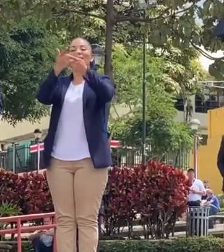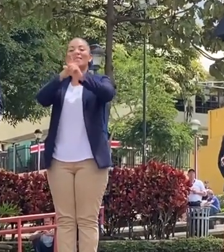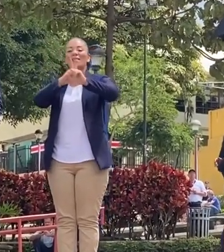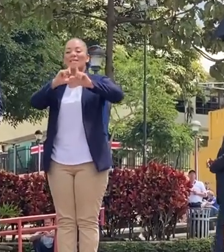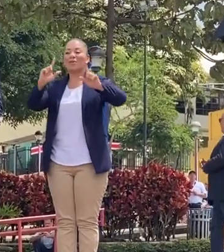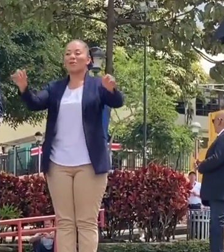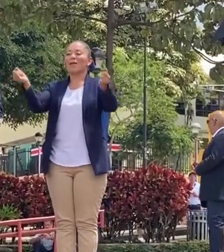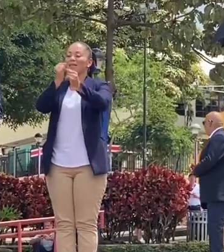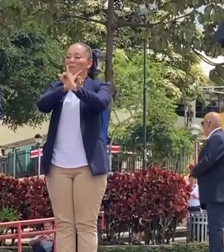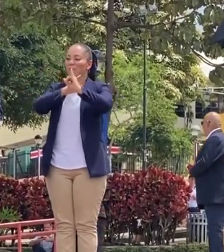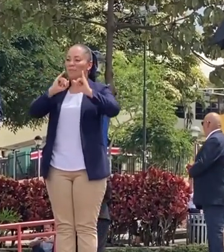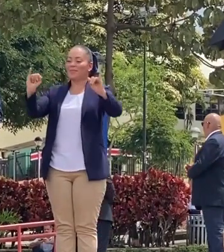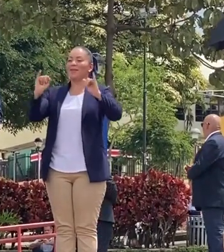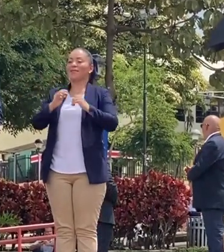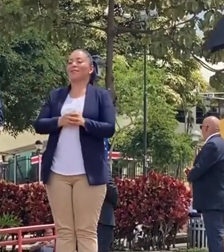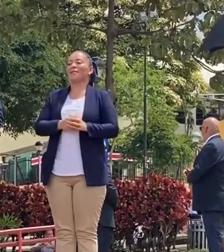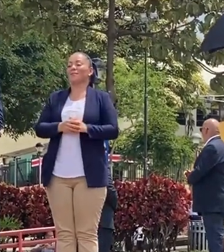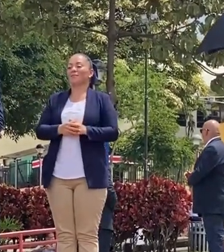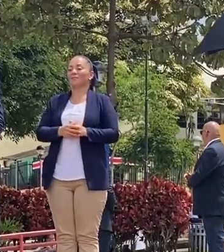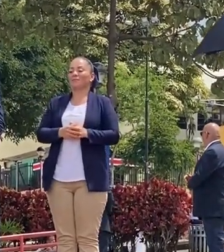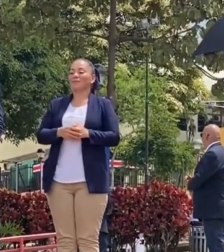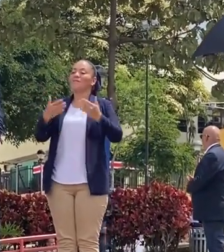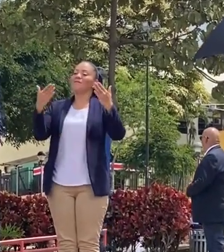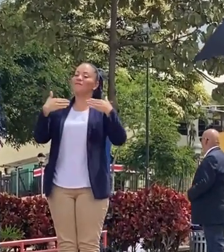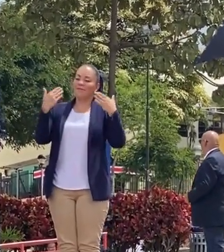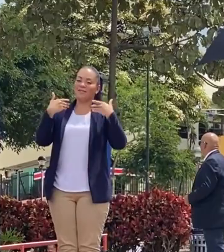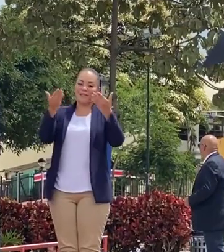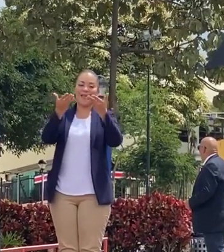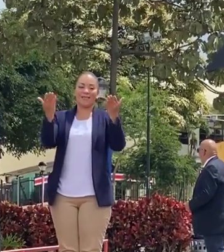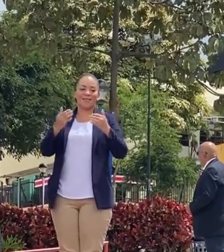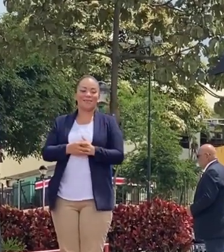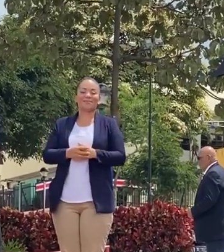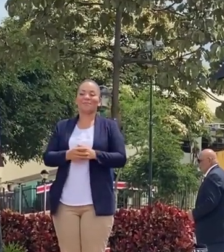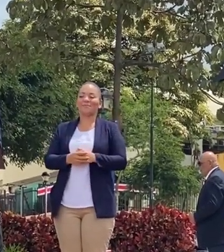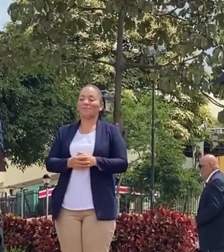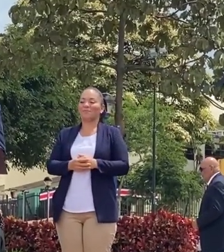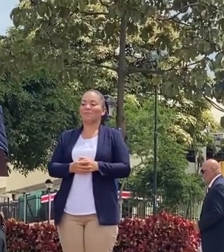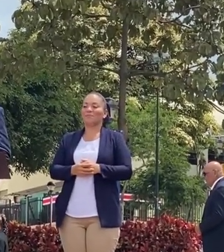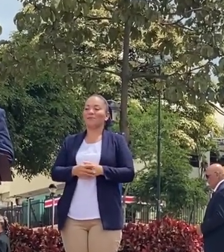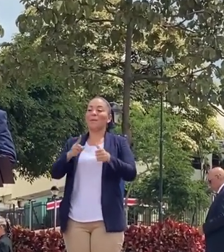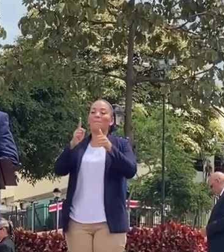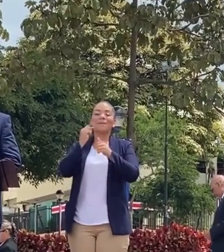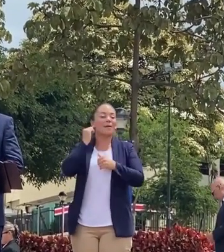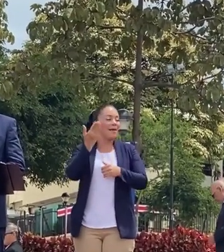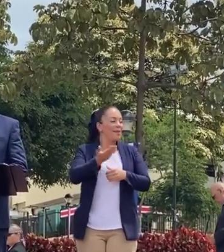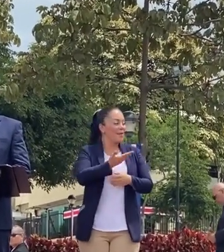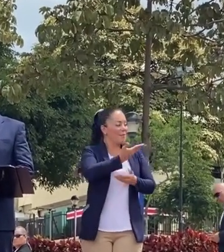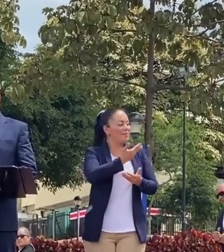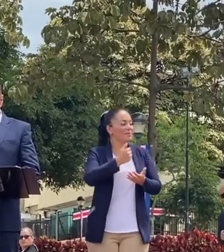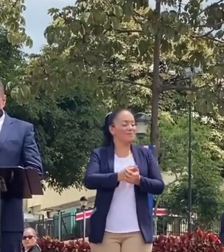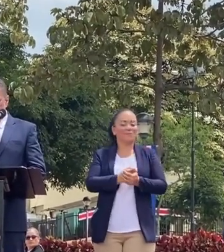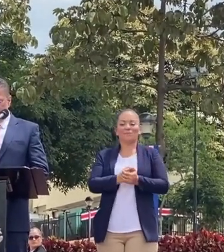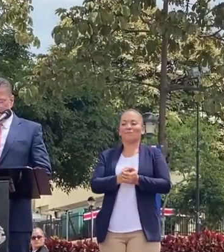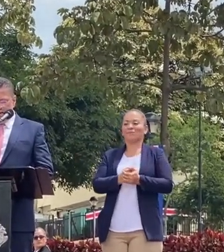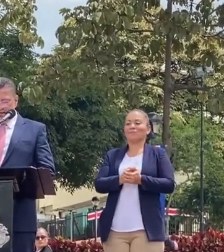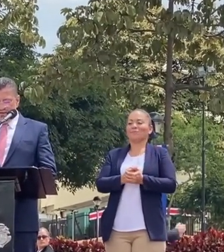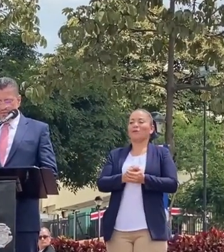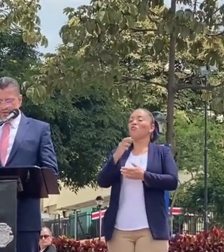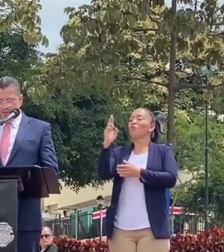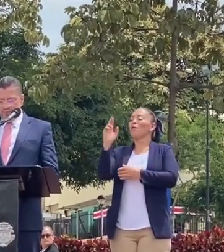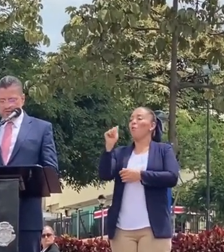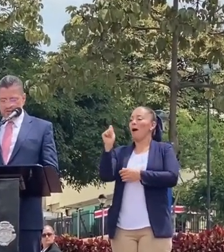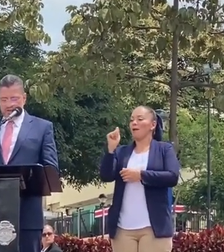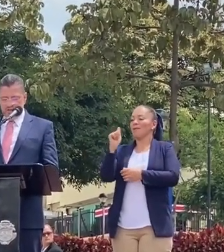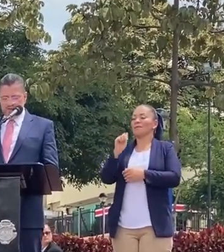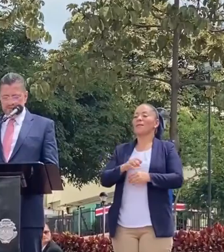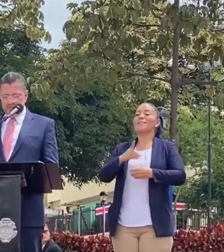e independiente. Felicidades. Primera dama, don Rodrigo Arias,